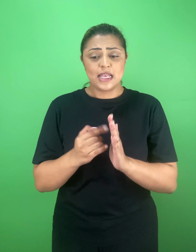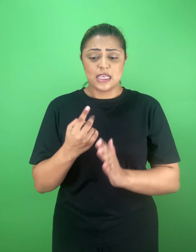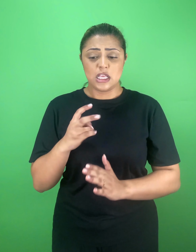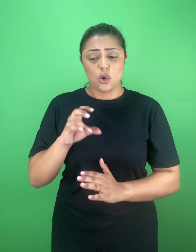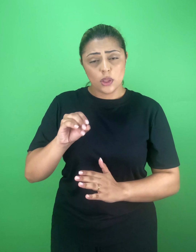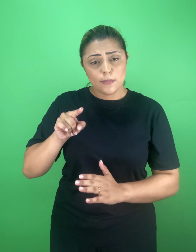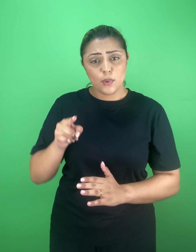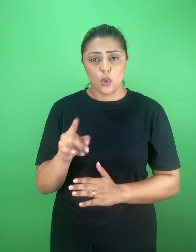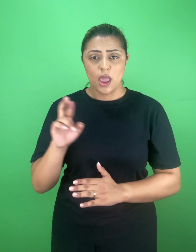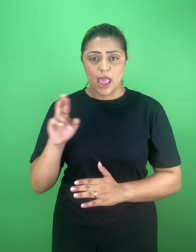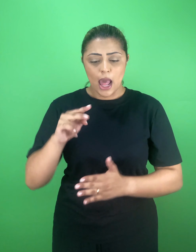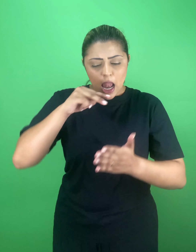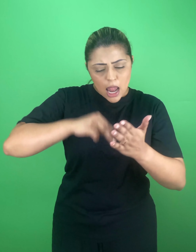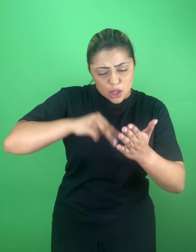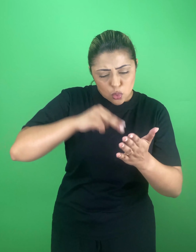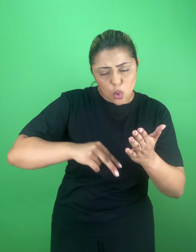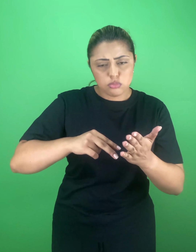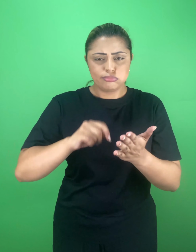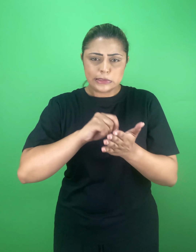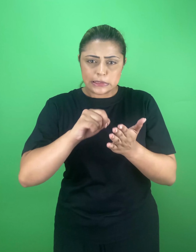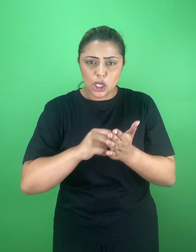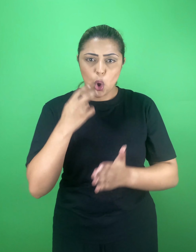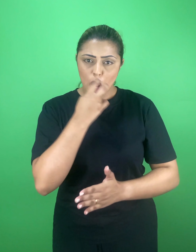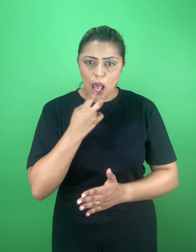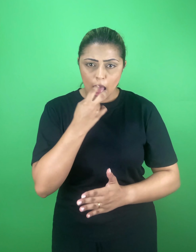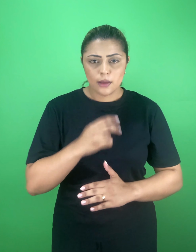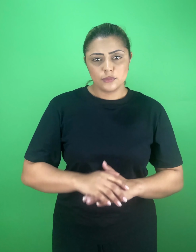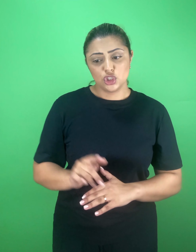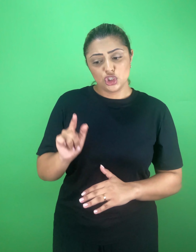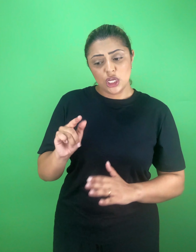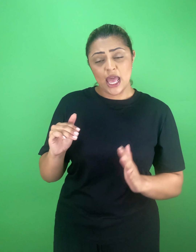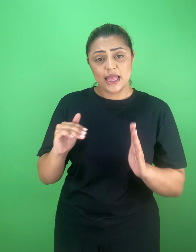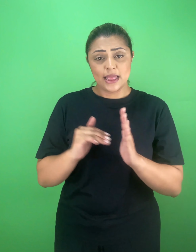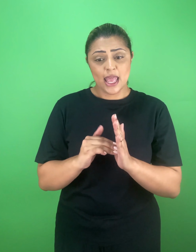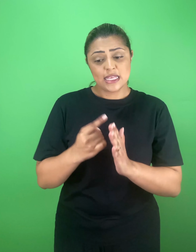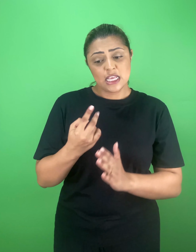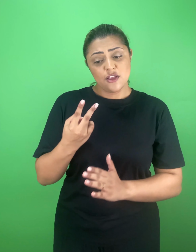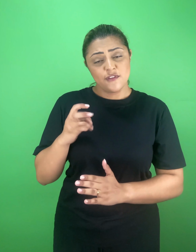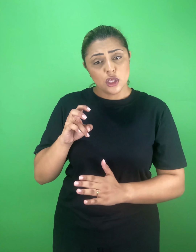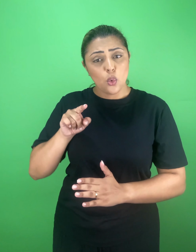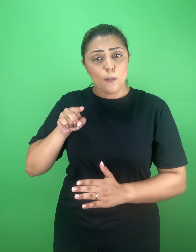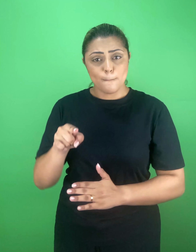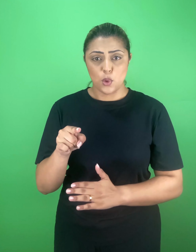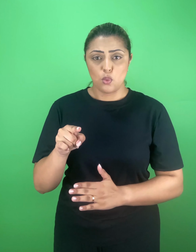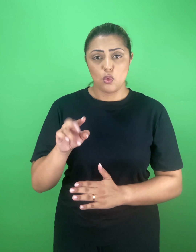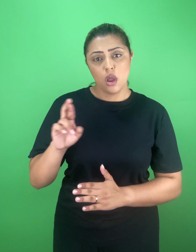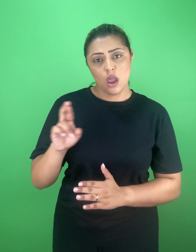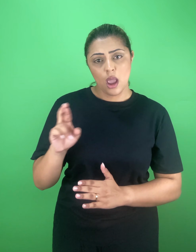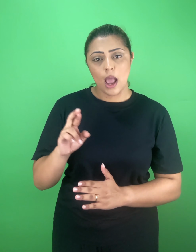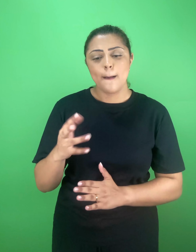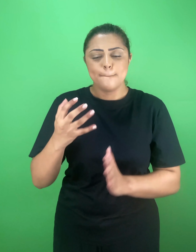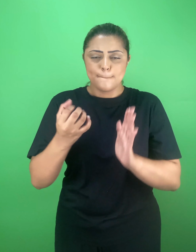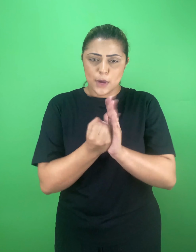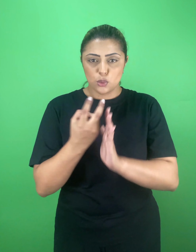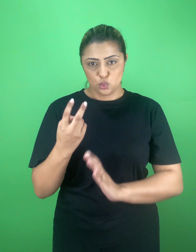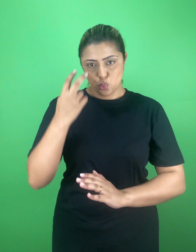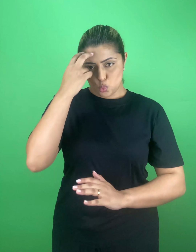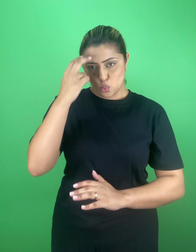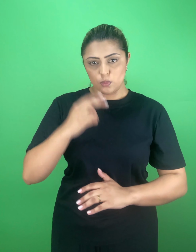leitura, escrita e oralidade G. Até R$.000 para patrimônio cultural H.